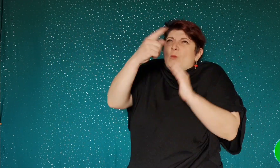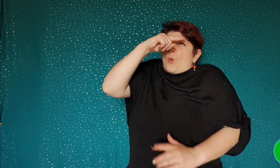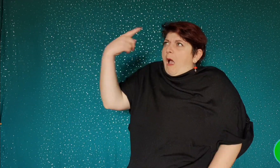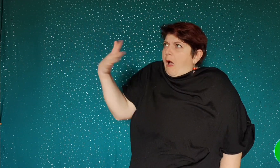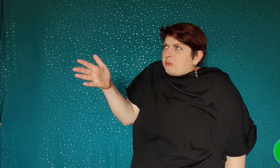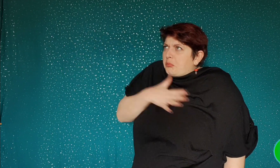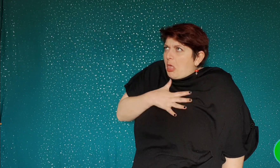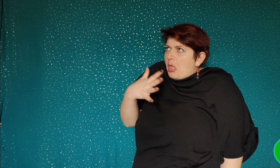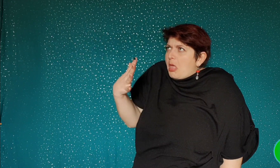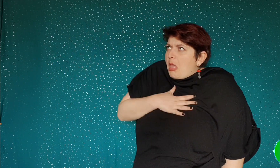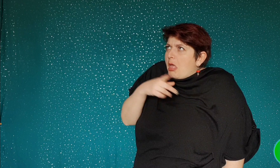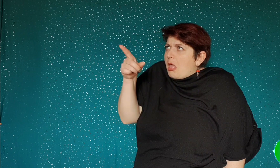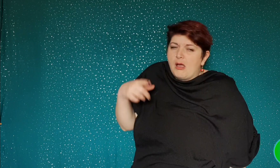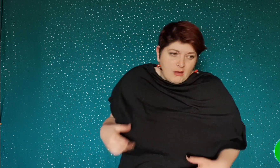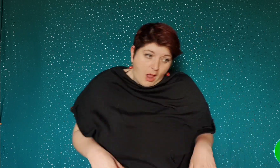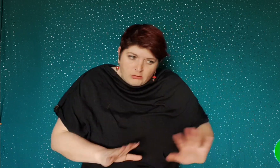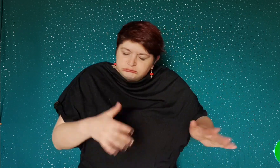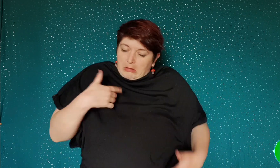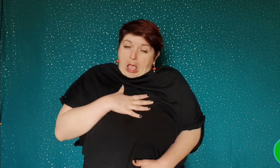Tu avais peur dans le noir, grand-père, dit Marianne.